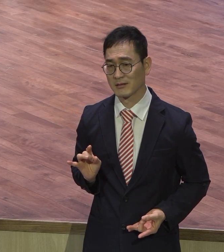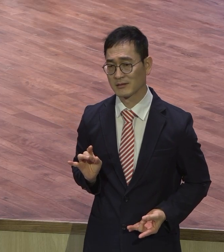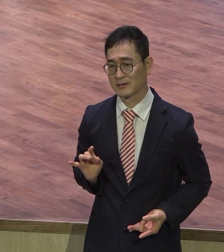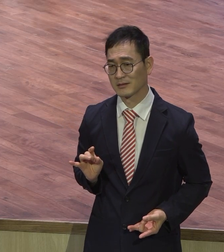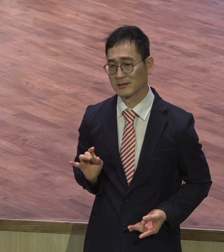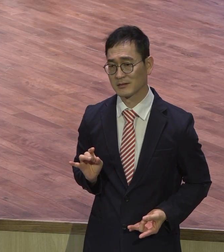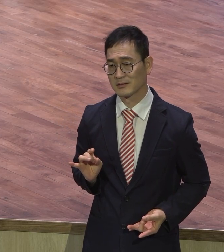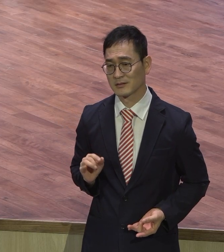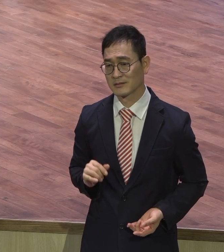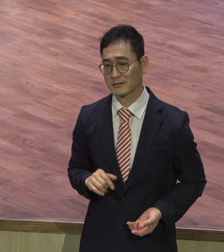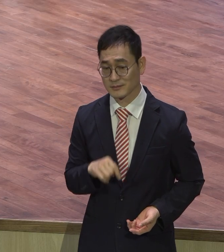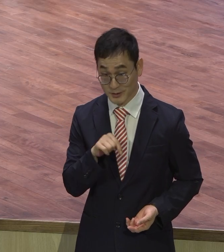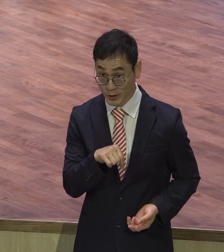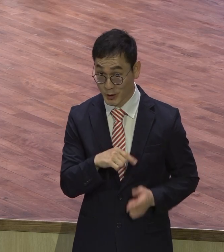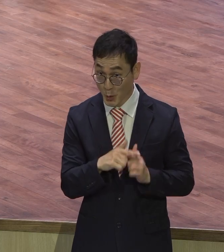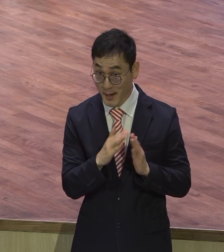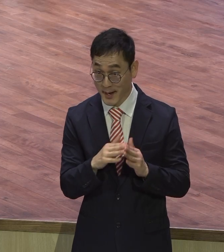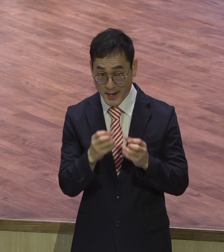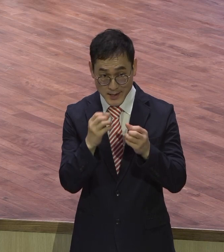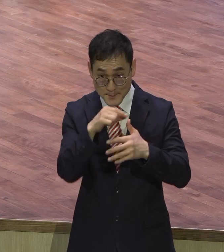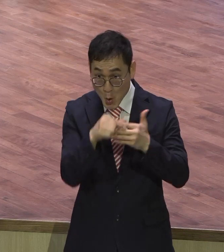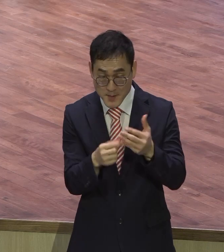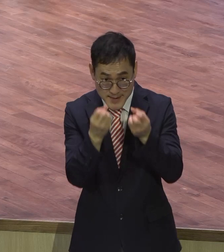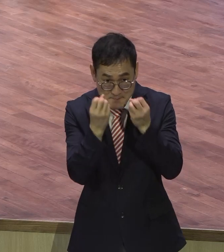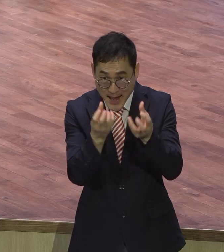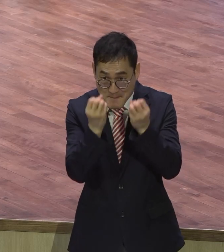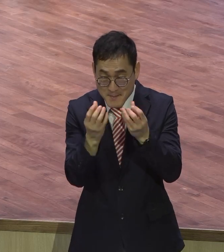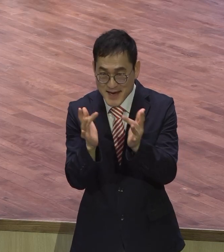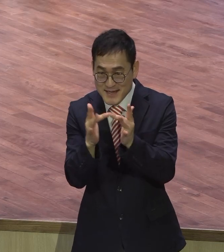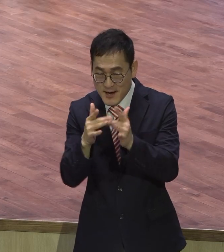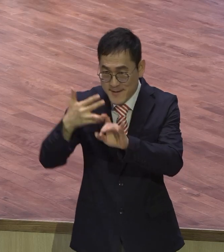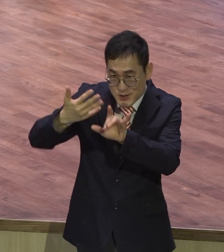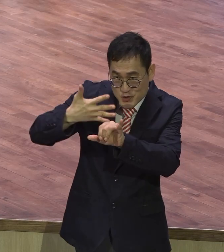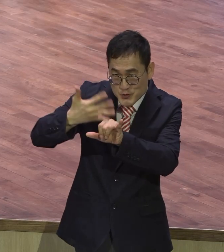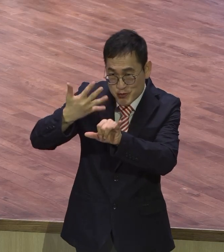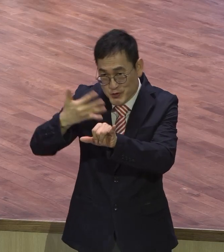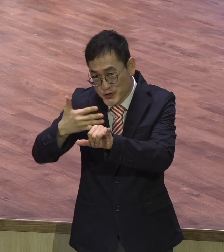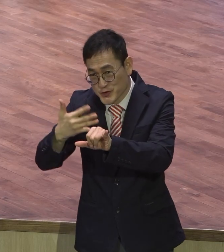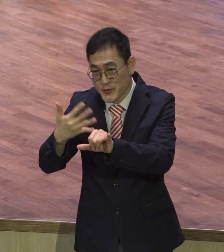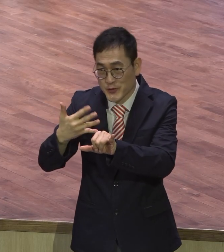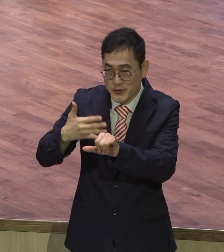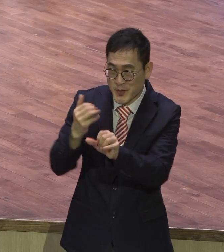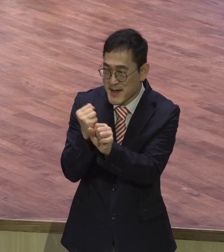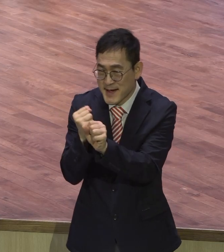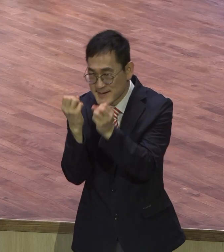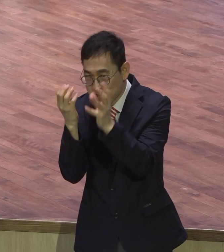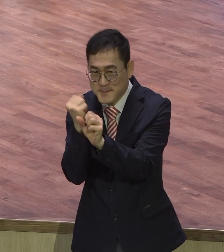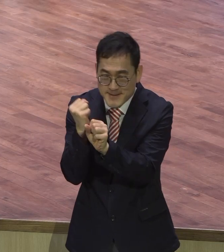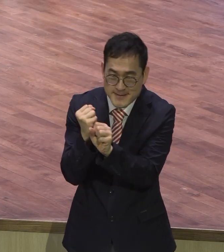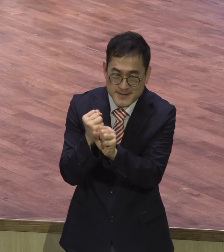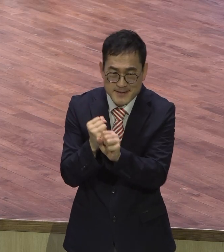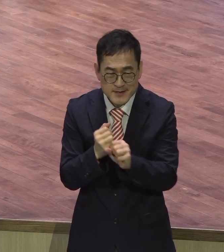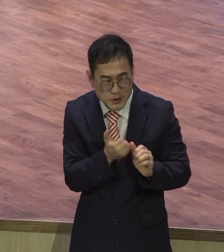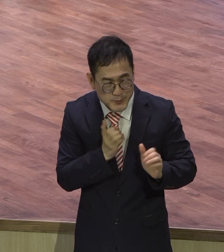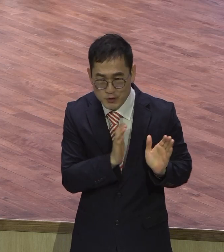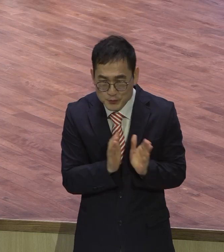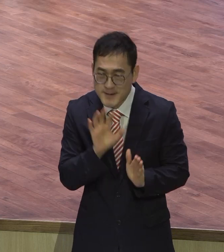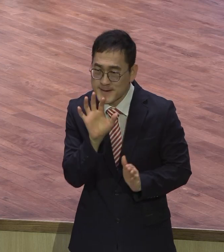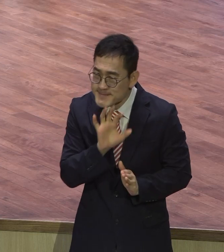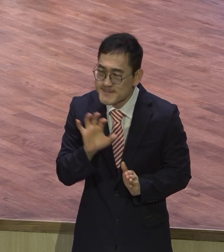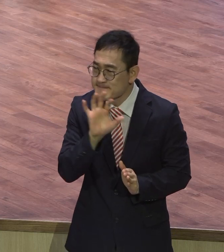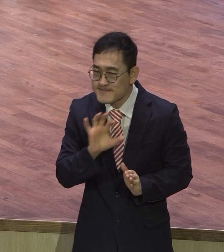그런데 우리 주일학교 보세요. 새로운 프로그램으로 막 그냥 유튜브를 통해서 화면을 통해서 그렇게 온라인으로